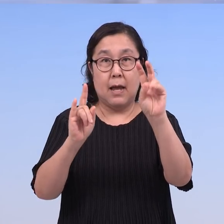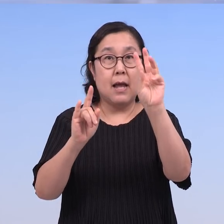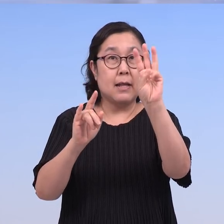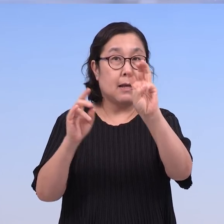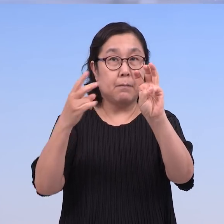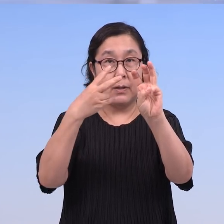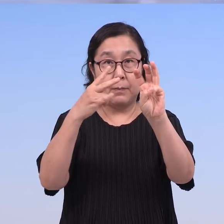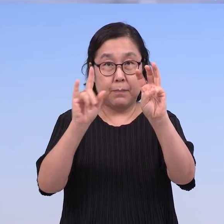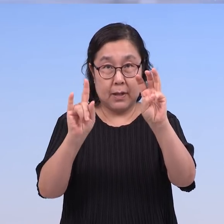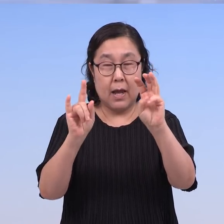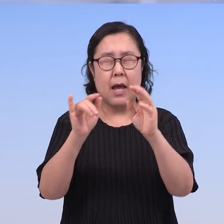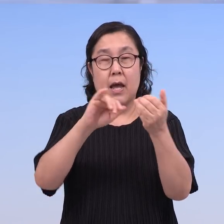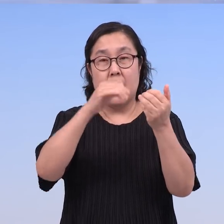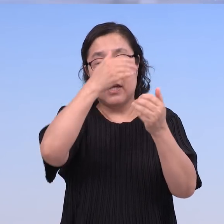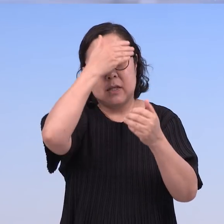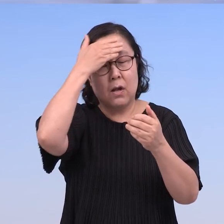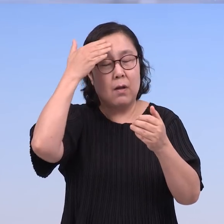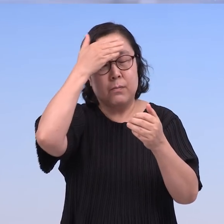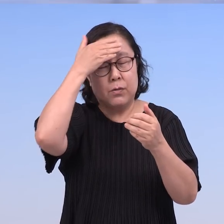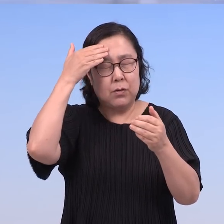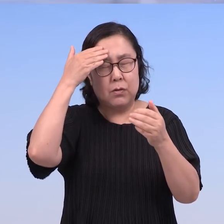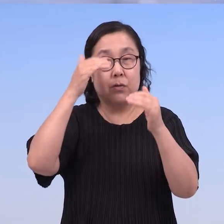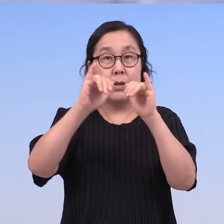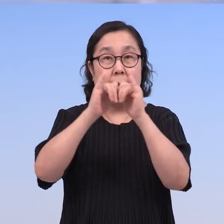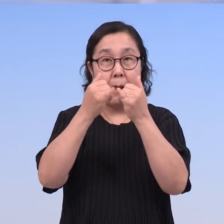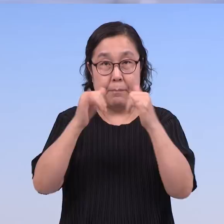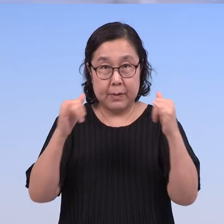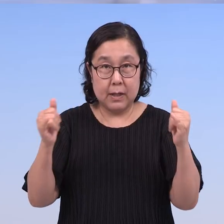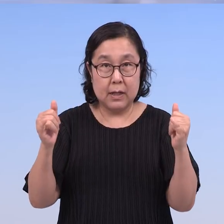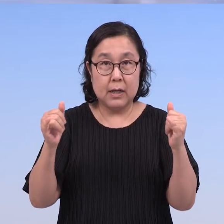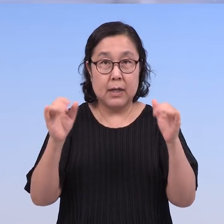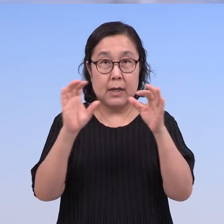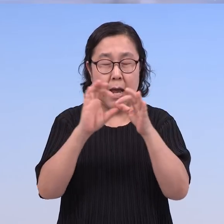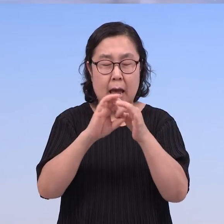20대, 30대 이 젊은 세대의